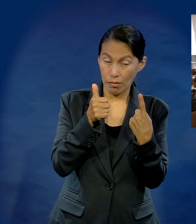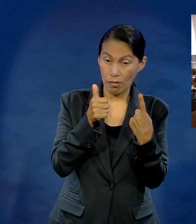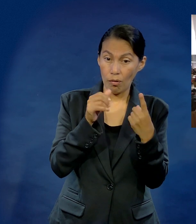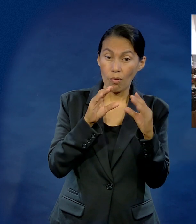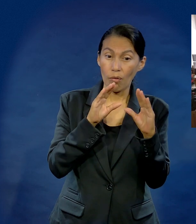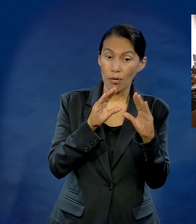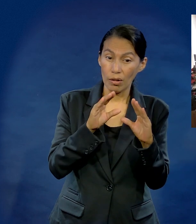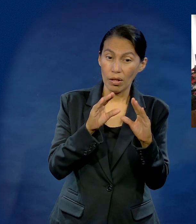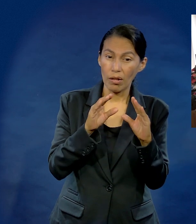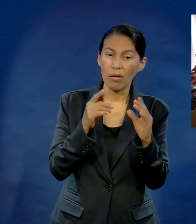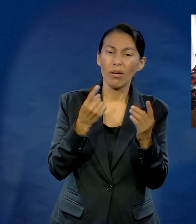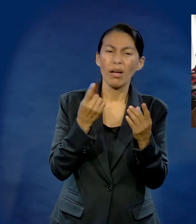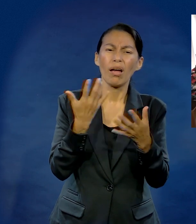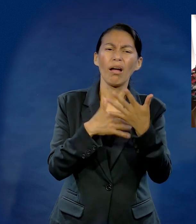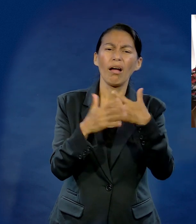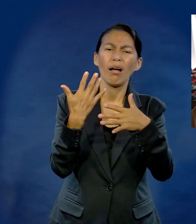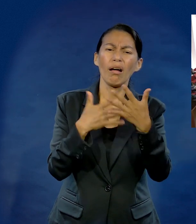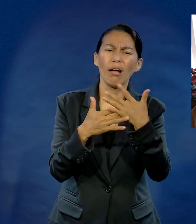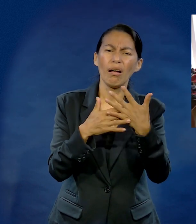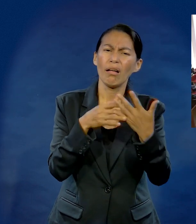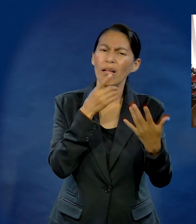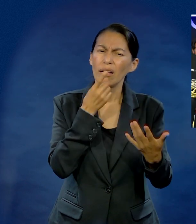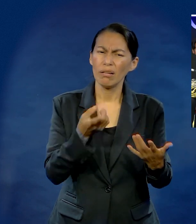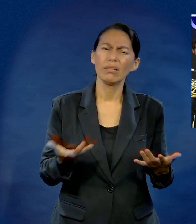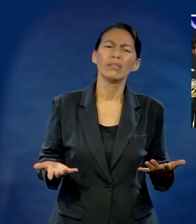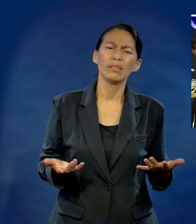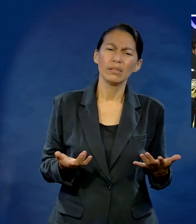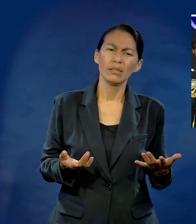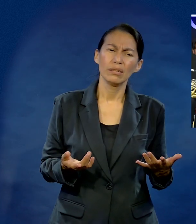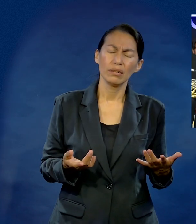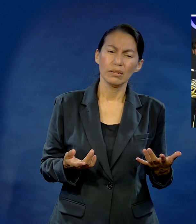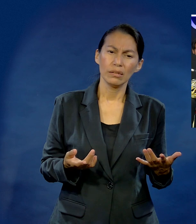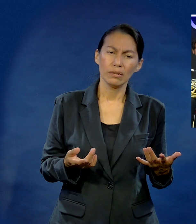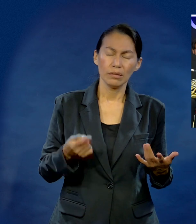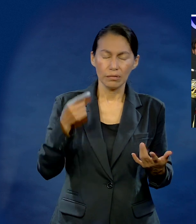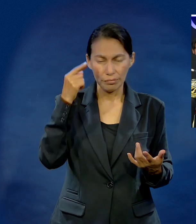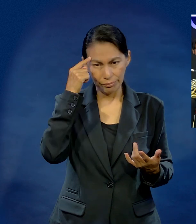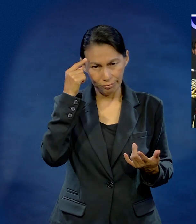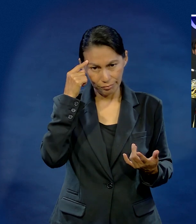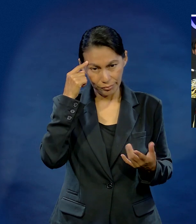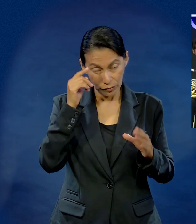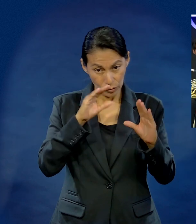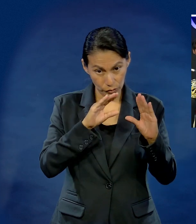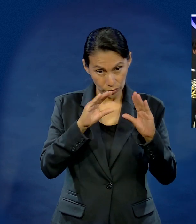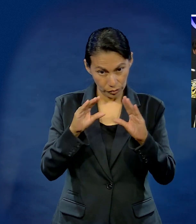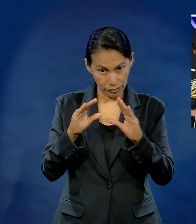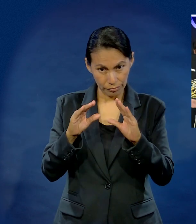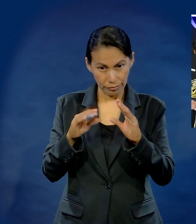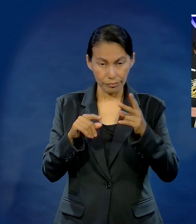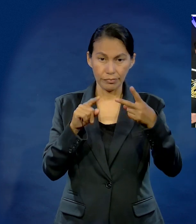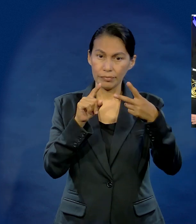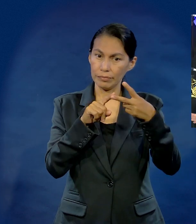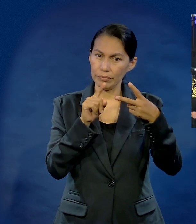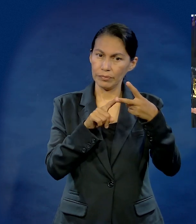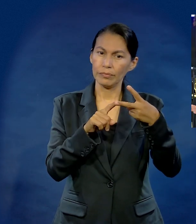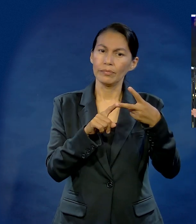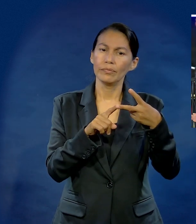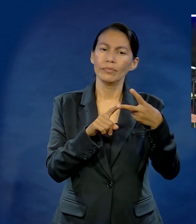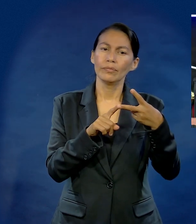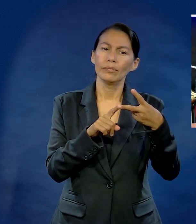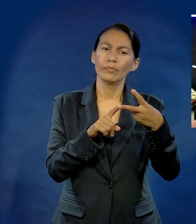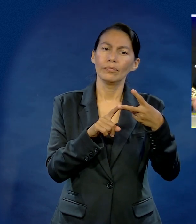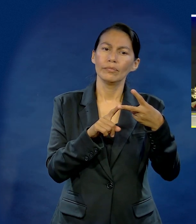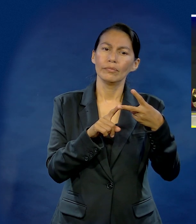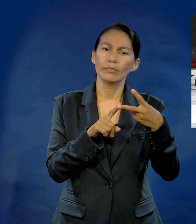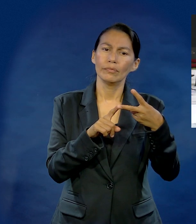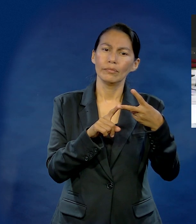de fantasmas. Así llegamos al matrimonio, así vivimos, así lo arrastramos. Nunca lo tratamos. Lo minimizamos y pensamos